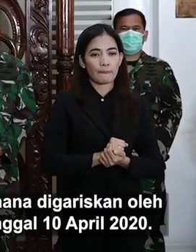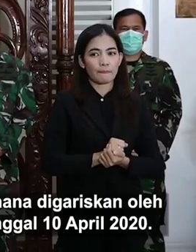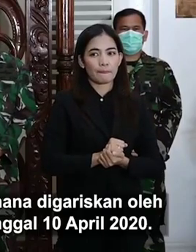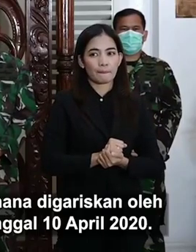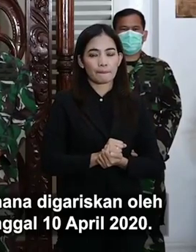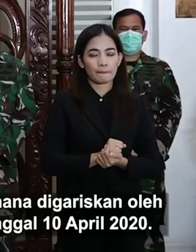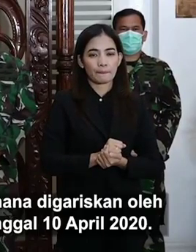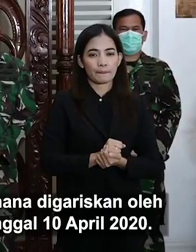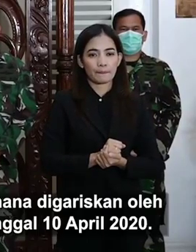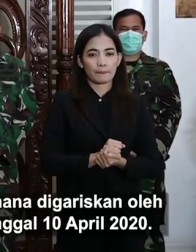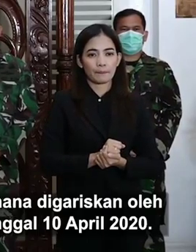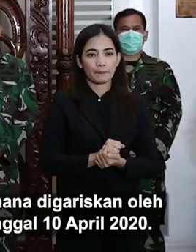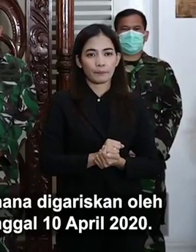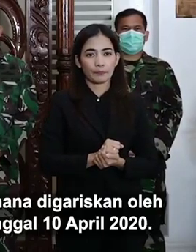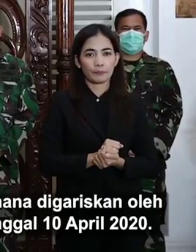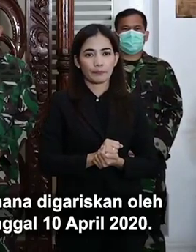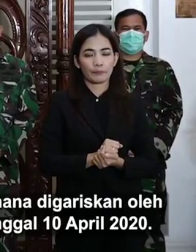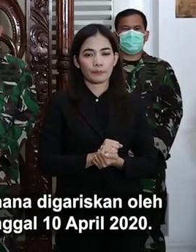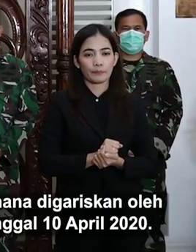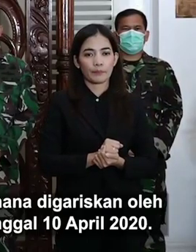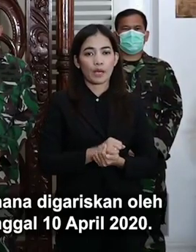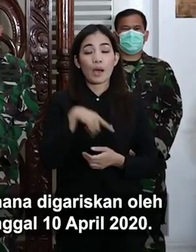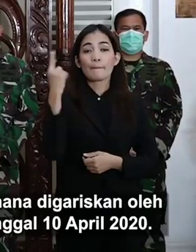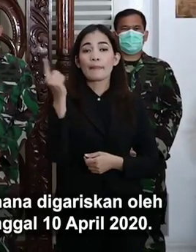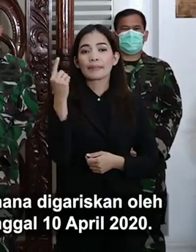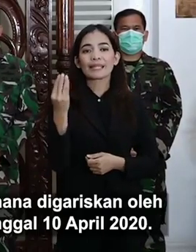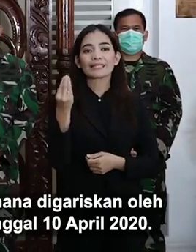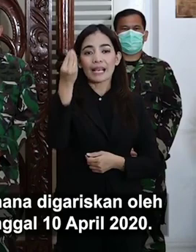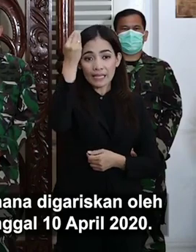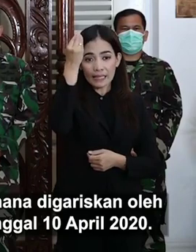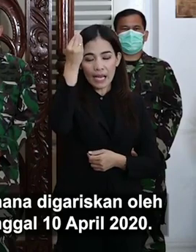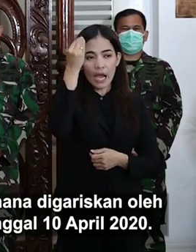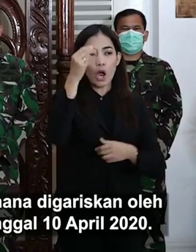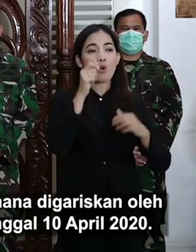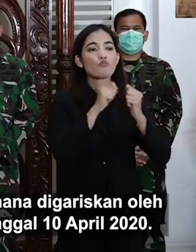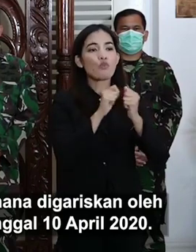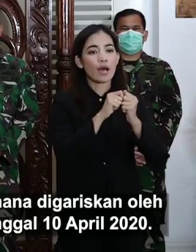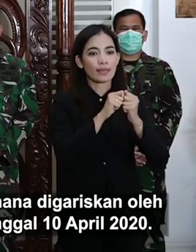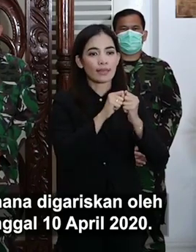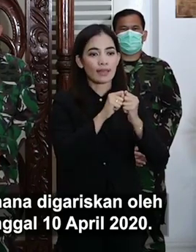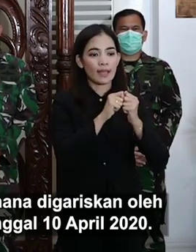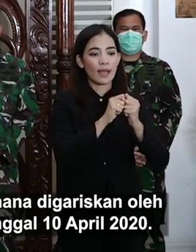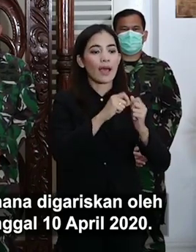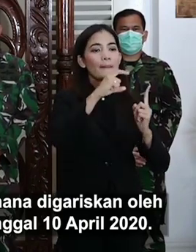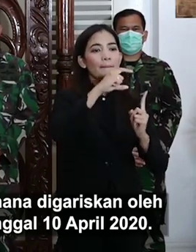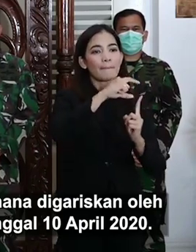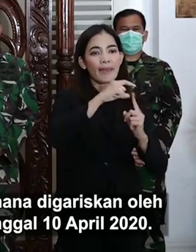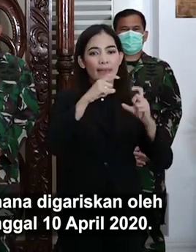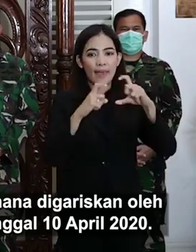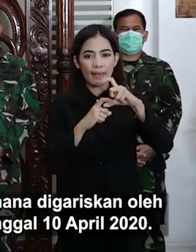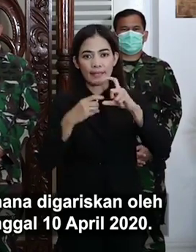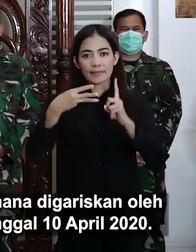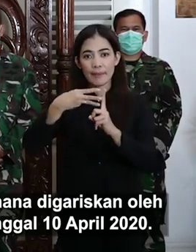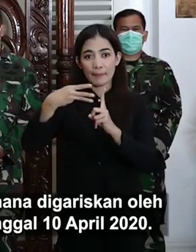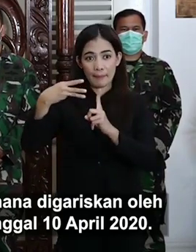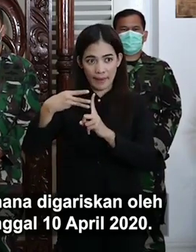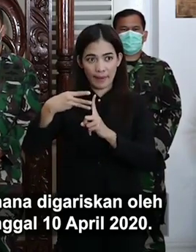DKI Jakarta akan melaksanakan PSBB sebagaimana